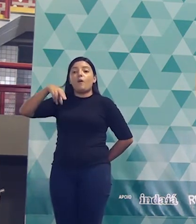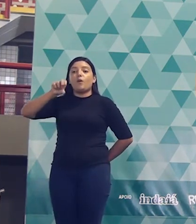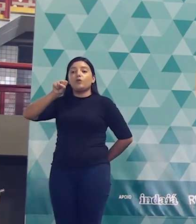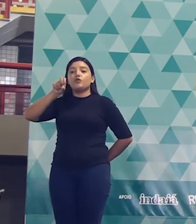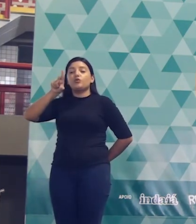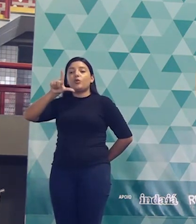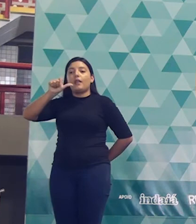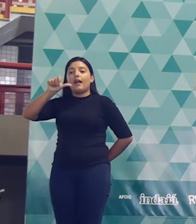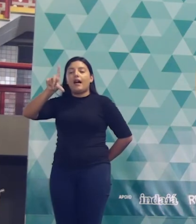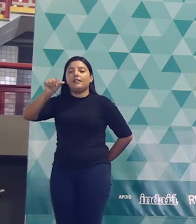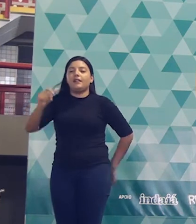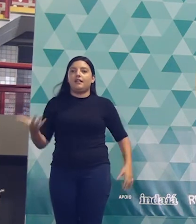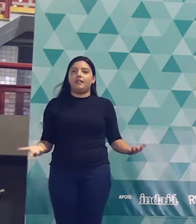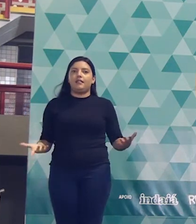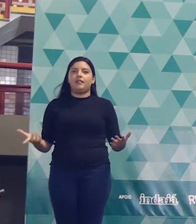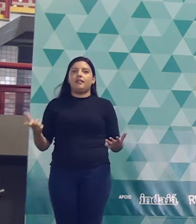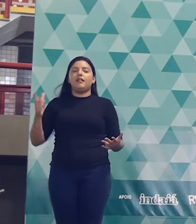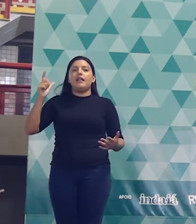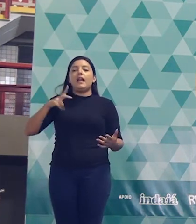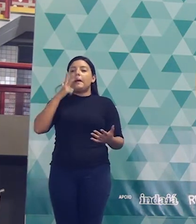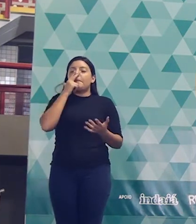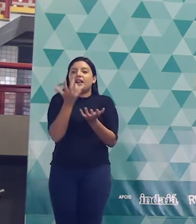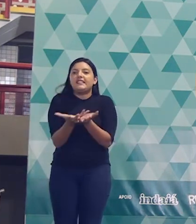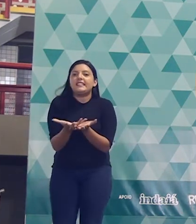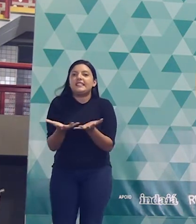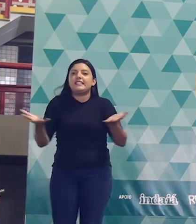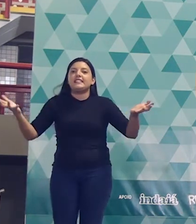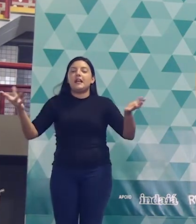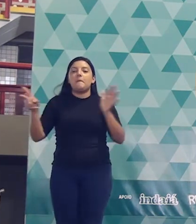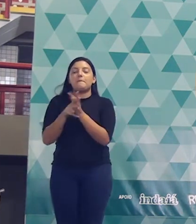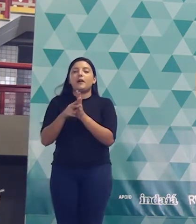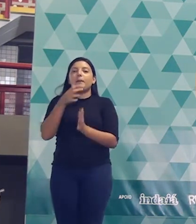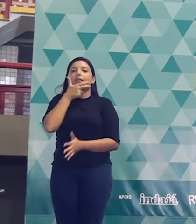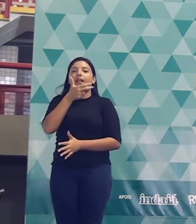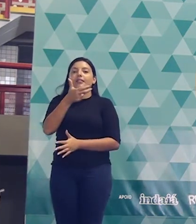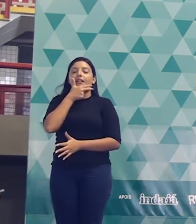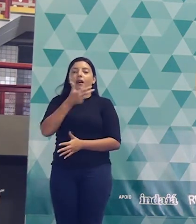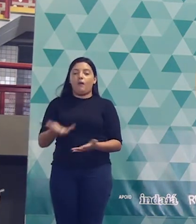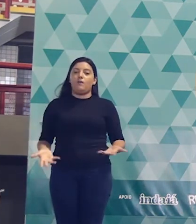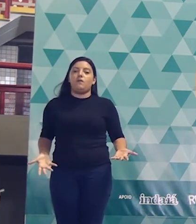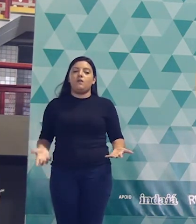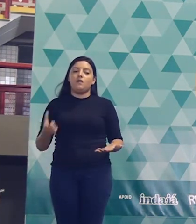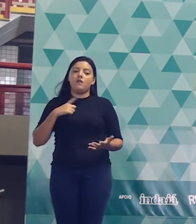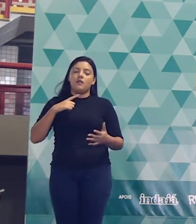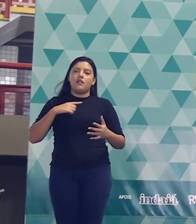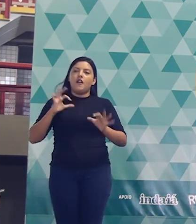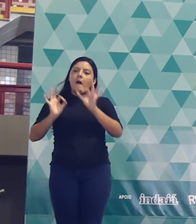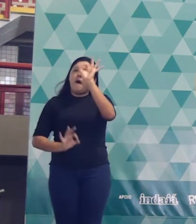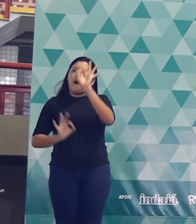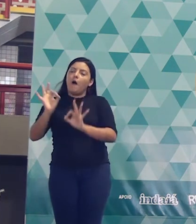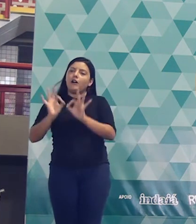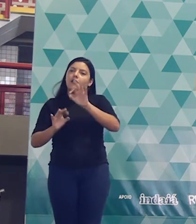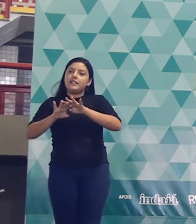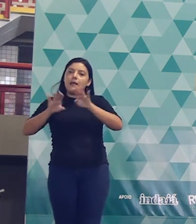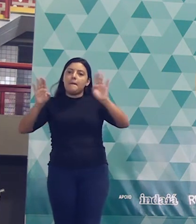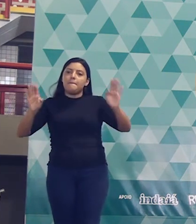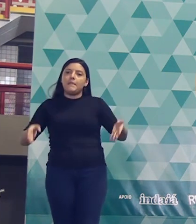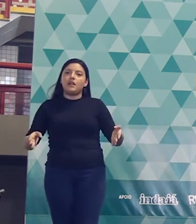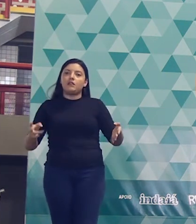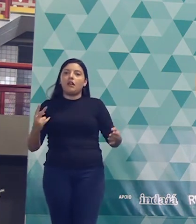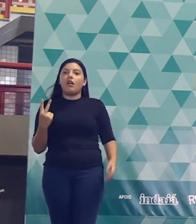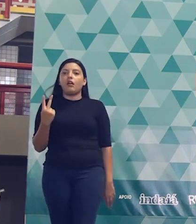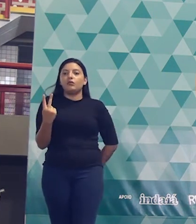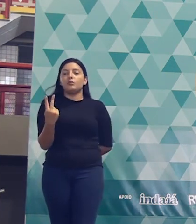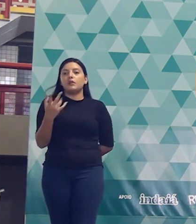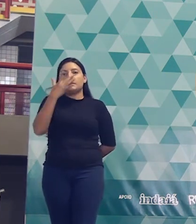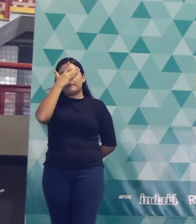poema ele prepara uma mesa. Consoada é uma ceia de Natal, e nesse poema ele prepara uma mesa para 2 pessoas. Ele não tinha